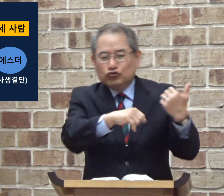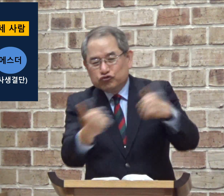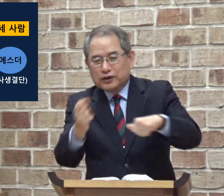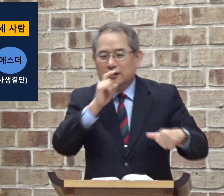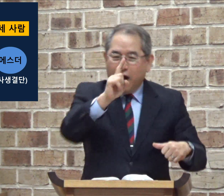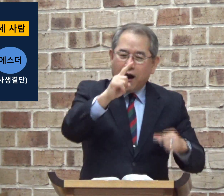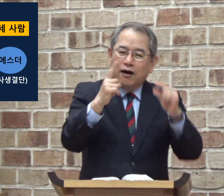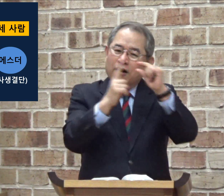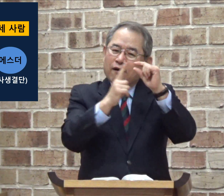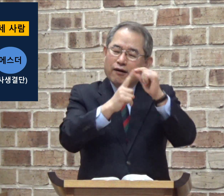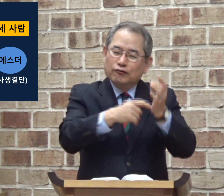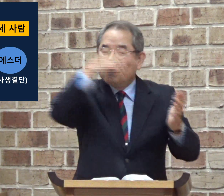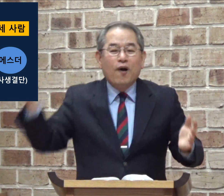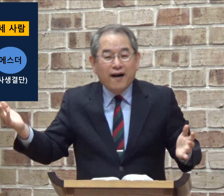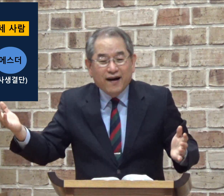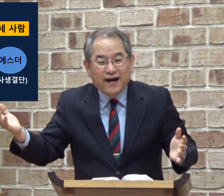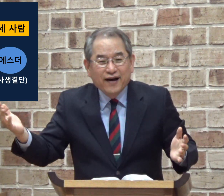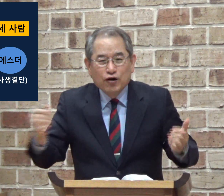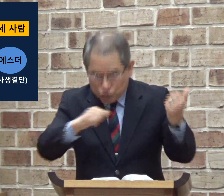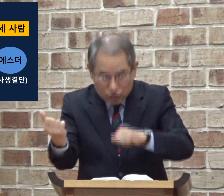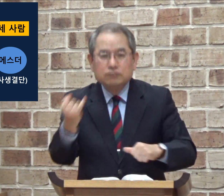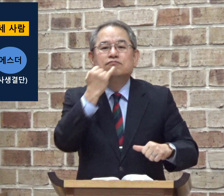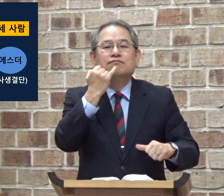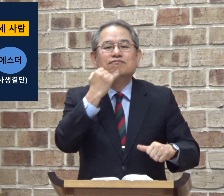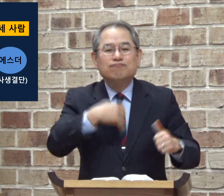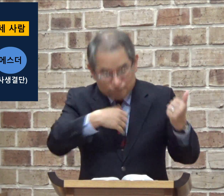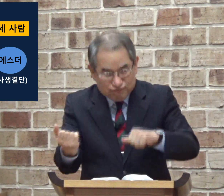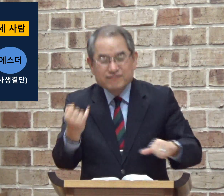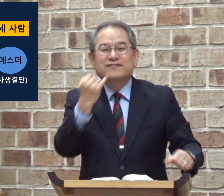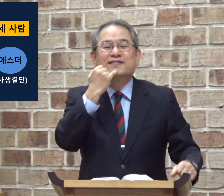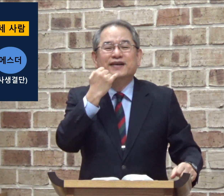에스더는 죽으면 죽으리라 라고 사상 결단했던 사람입니다.